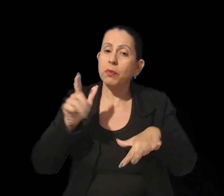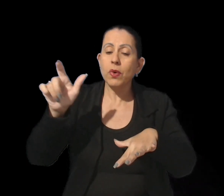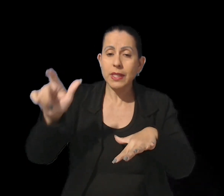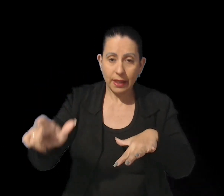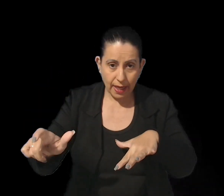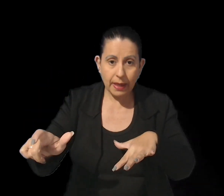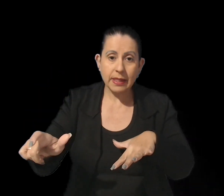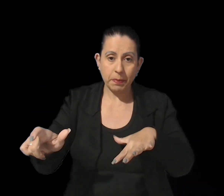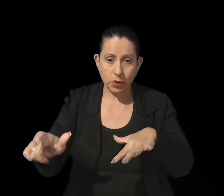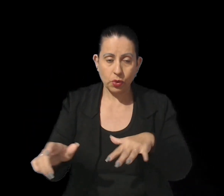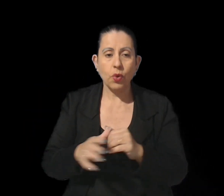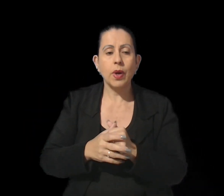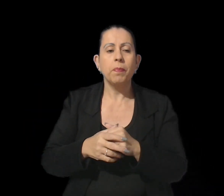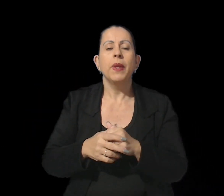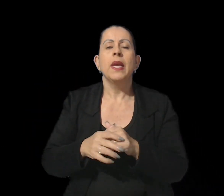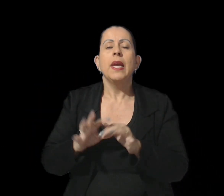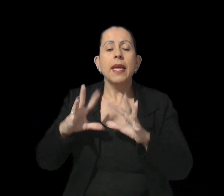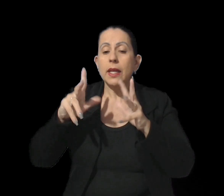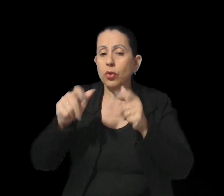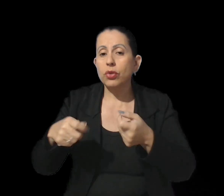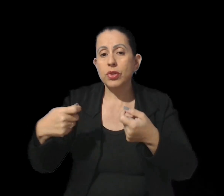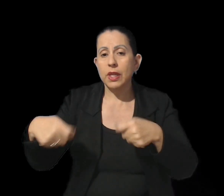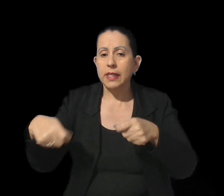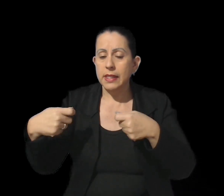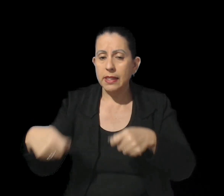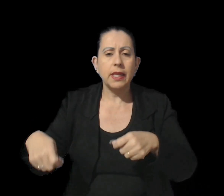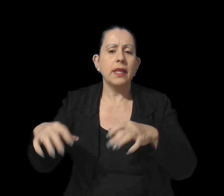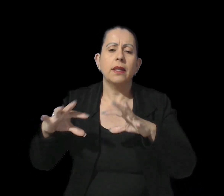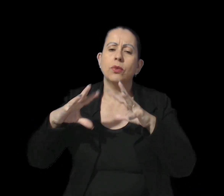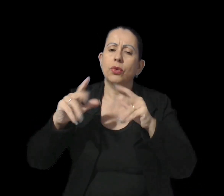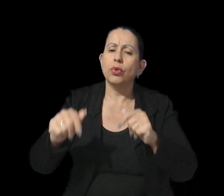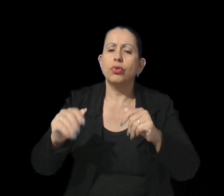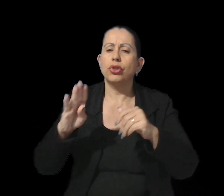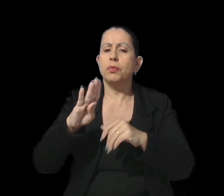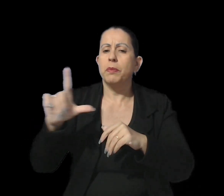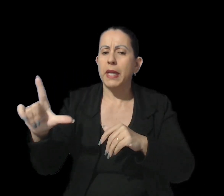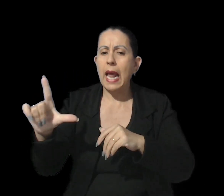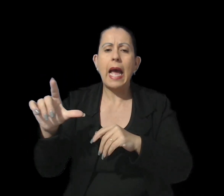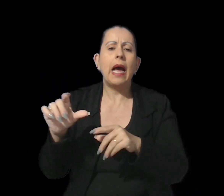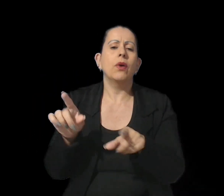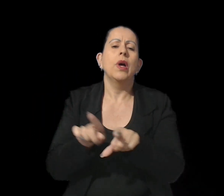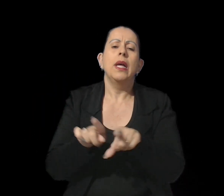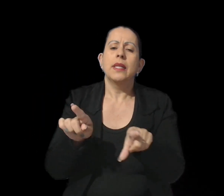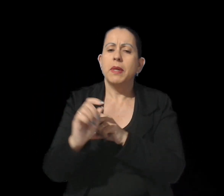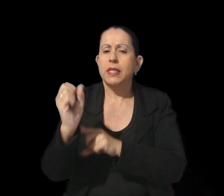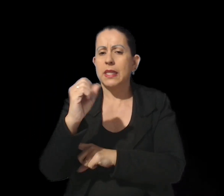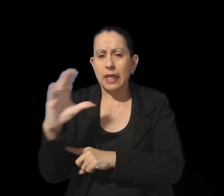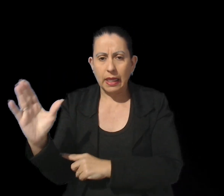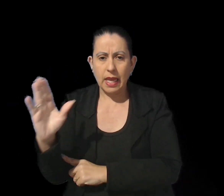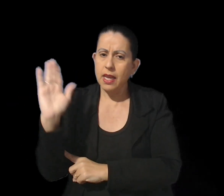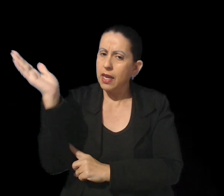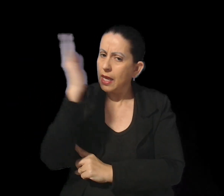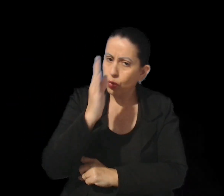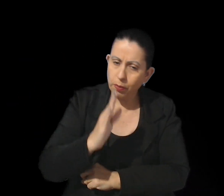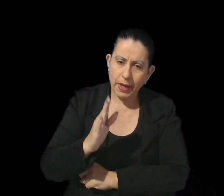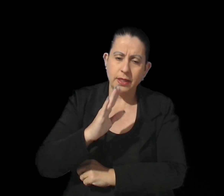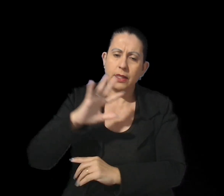boas até essa pessoa, e a todos que necessitam, todos de Blumenau, também de Santa Catarina, do Brasil,